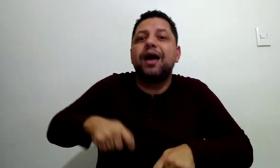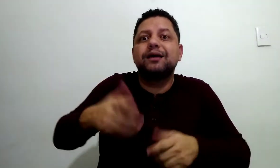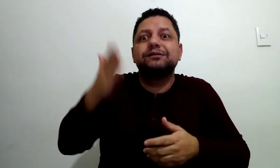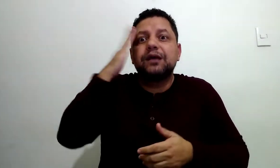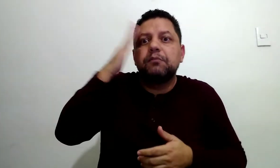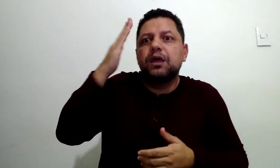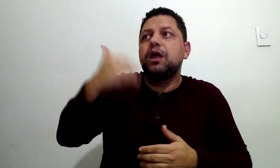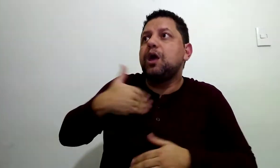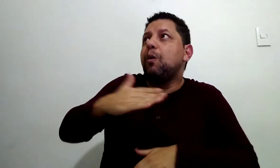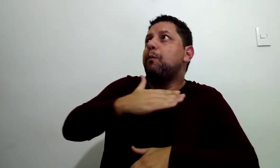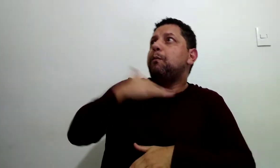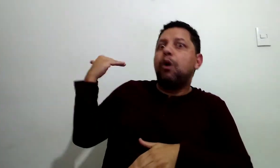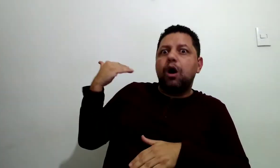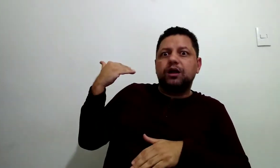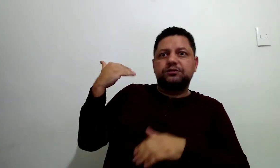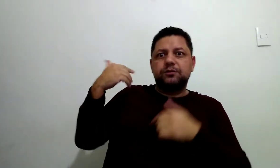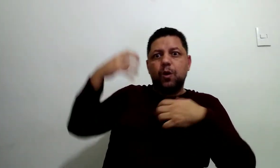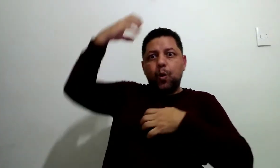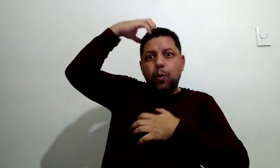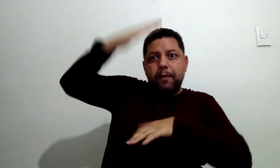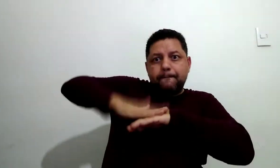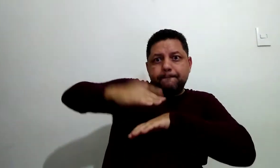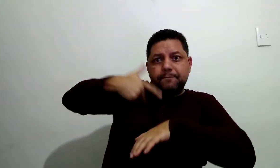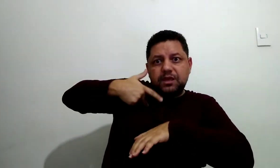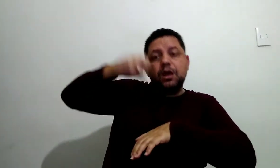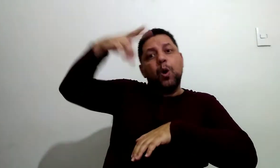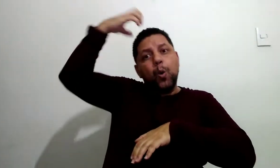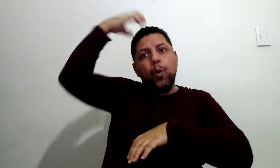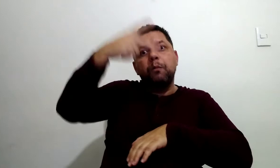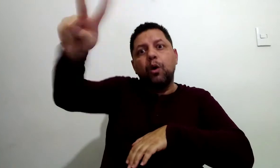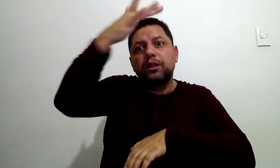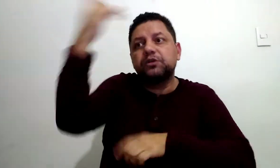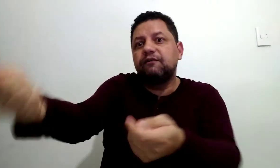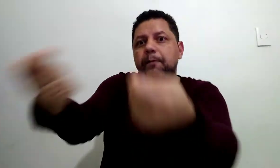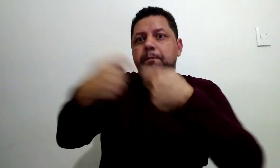professor de filosofia da Unifesp, Universidade Federal de São Paulo,